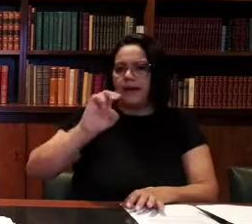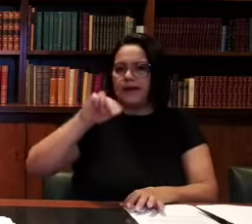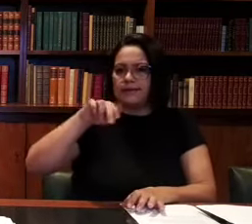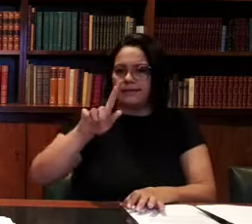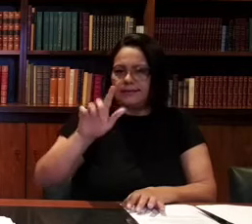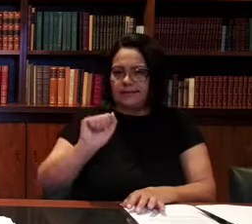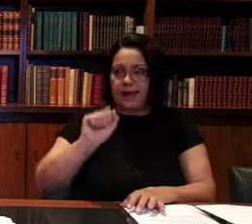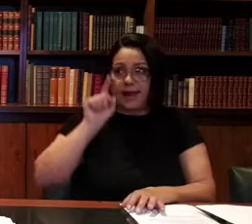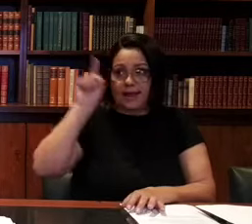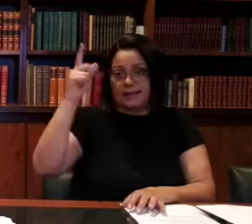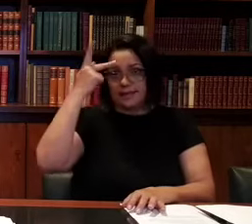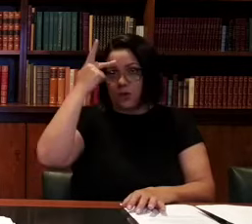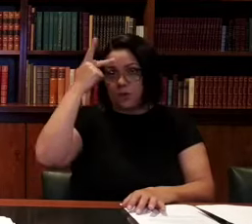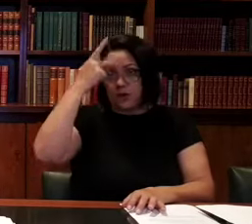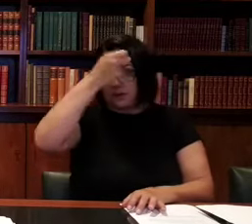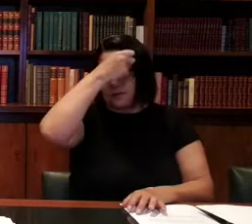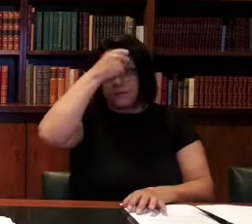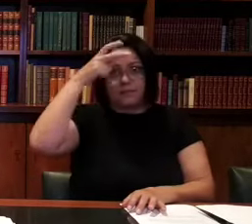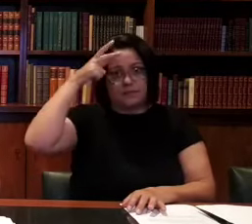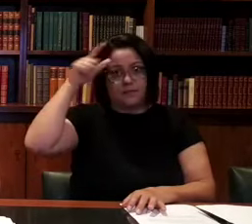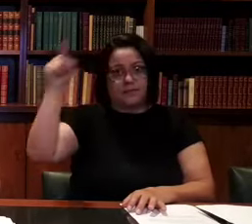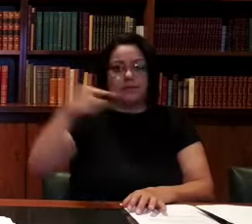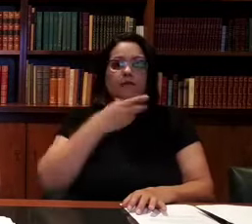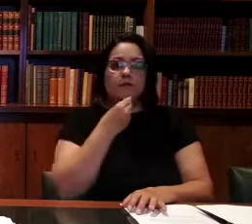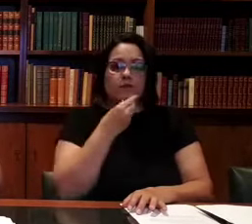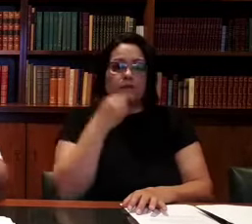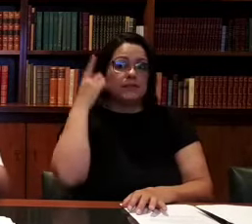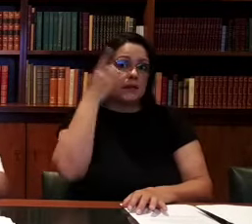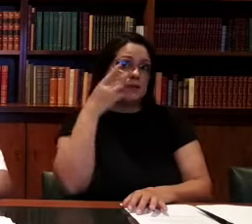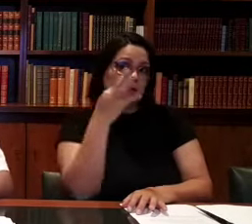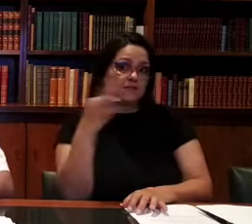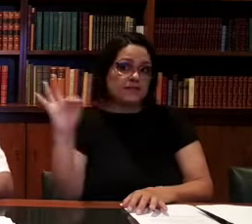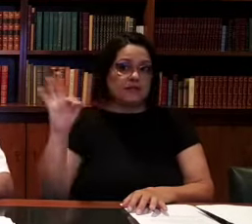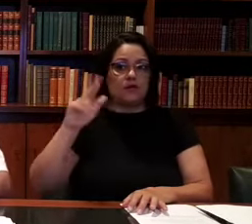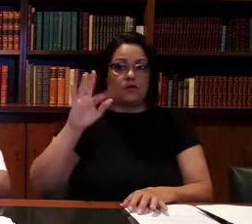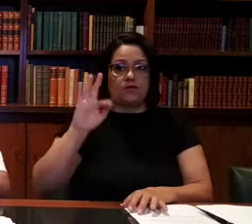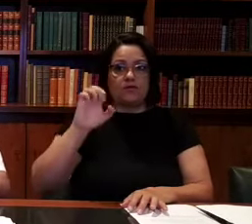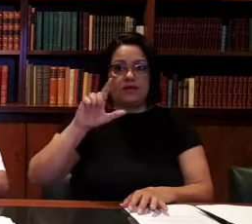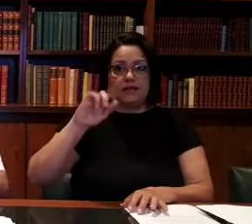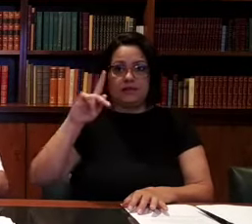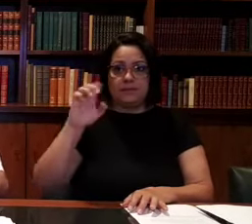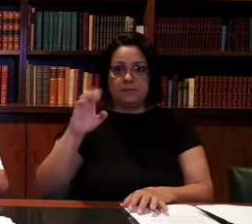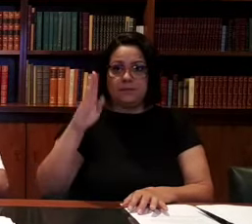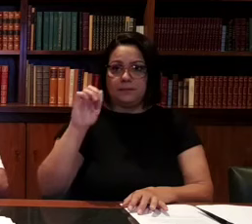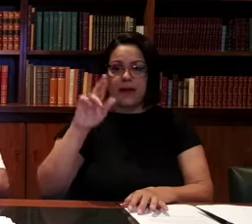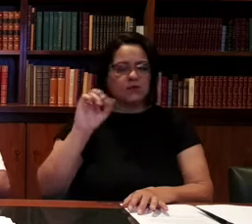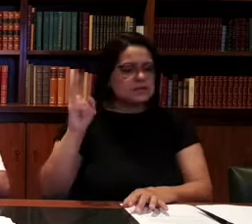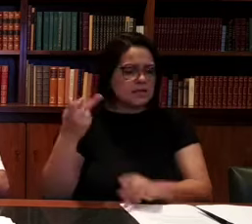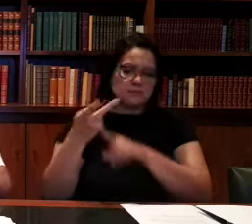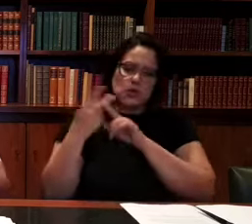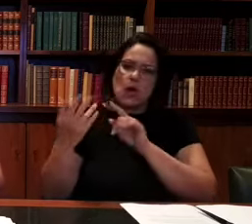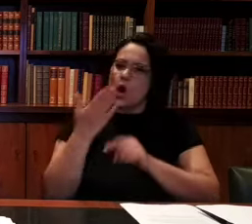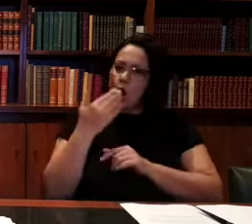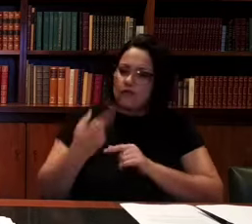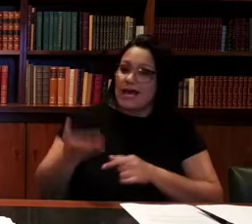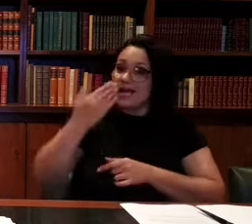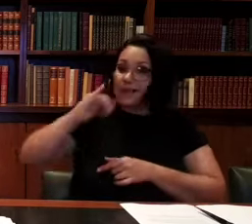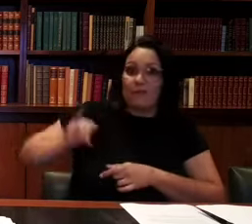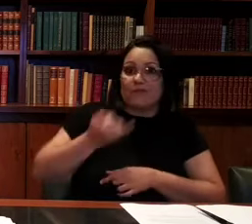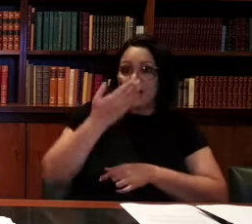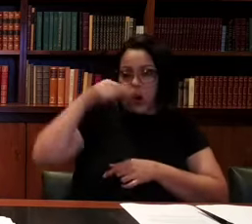Prefeitura de São Paulo aí o diferente Barros deputado federal brilhante da cidade tá sempre conversando comigo e Fernando almoço comigo